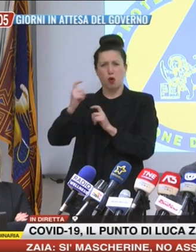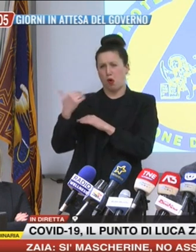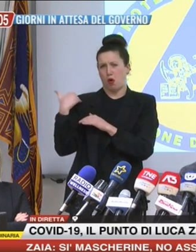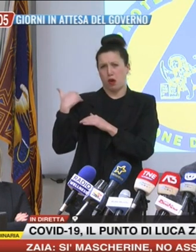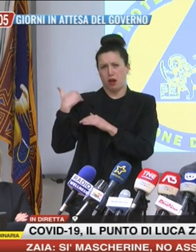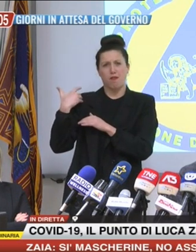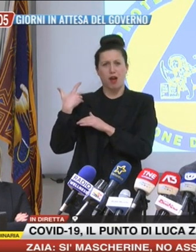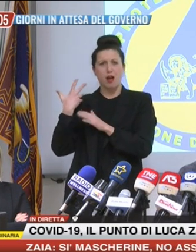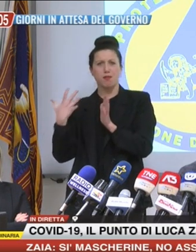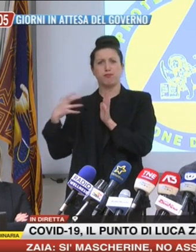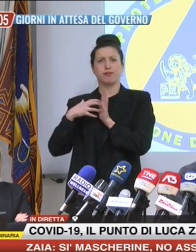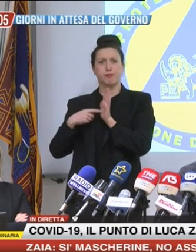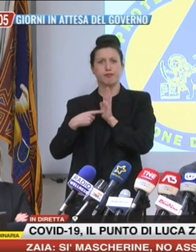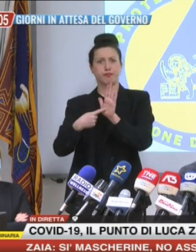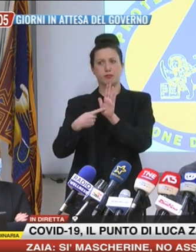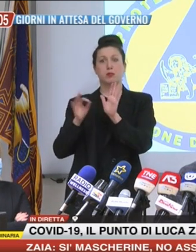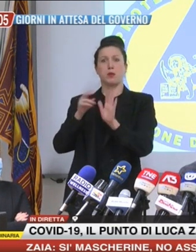peraltro con